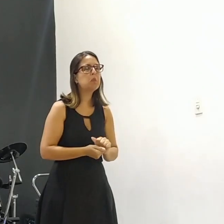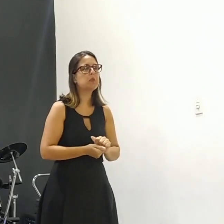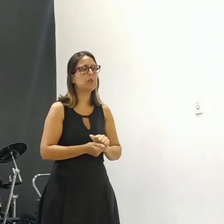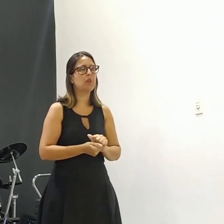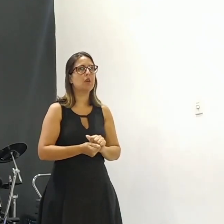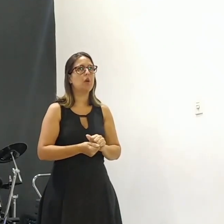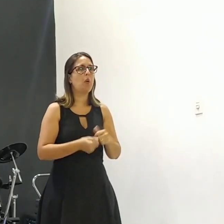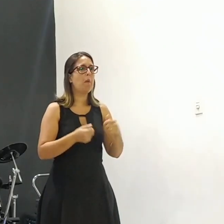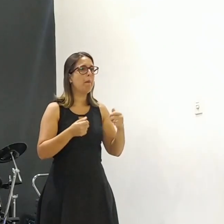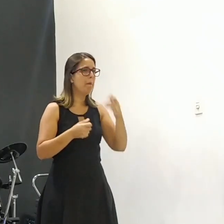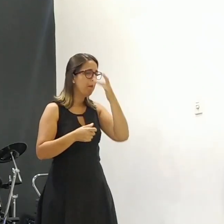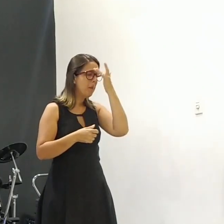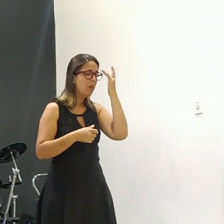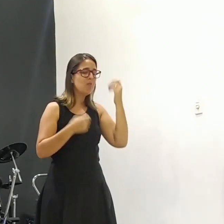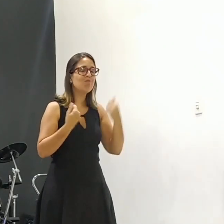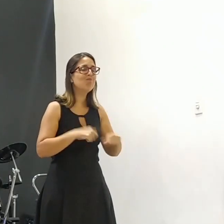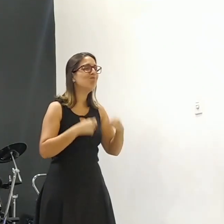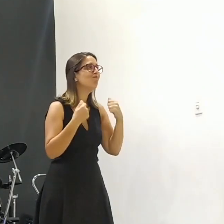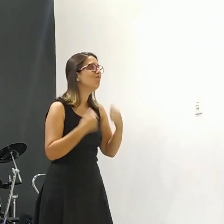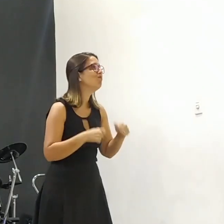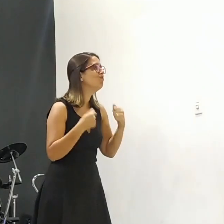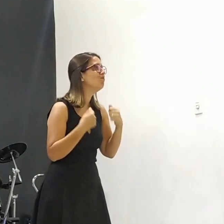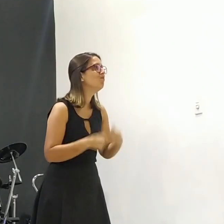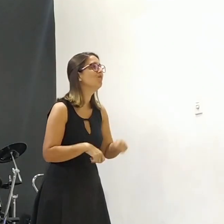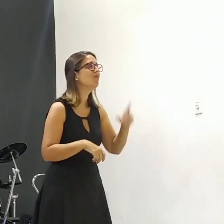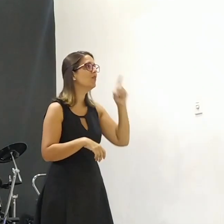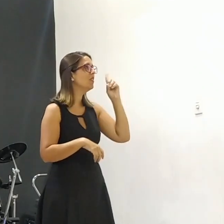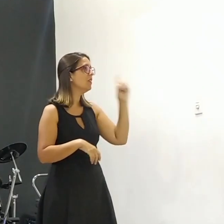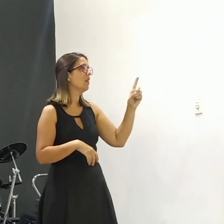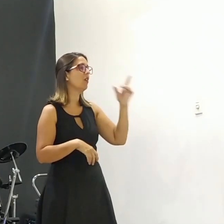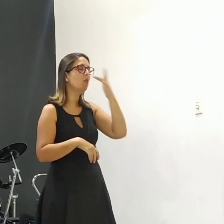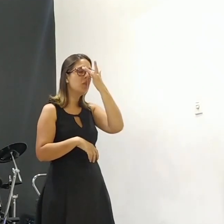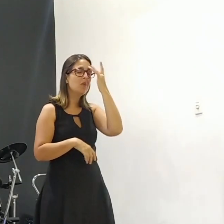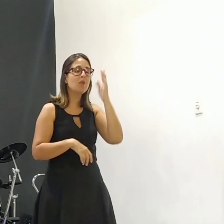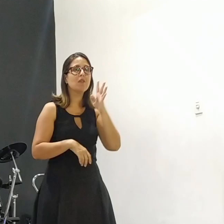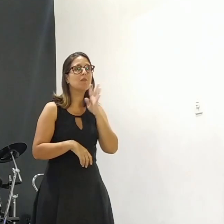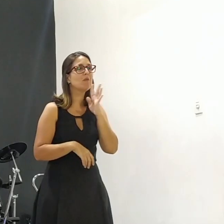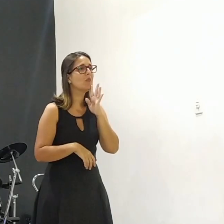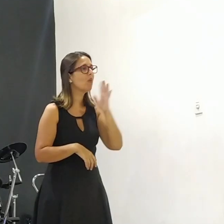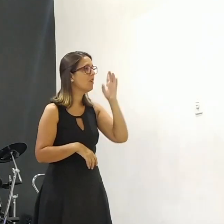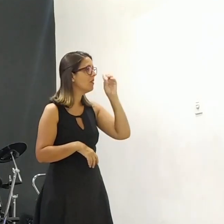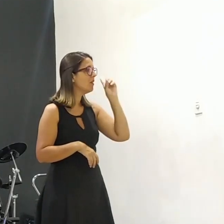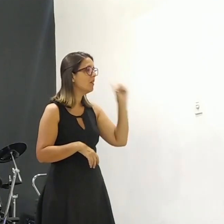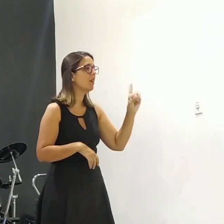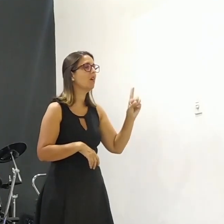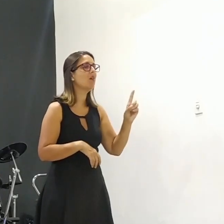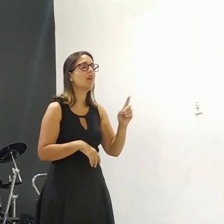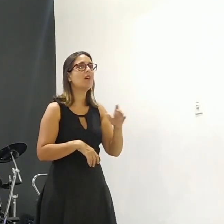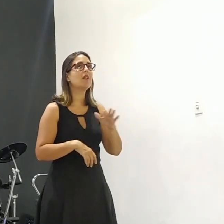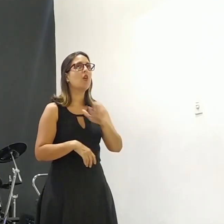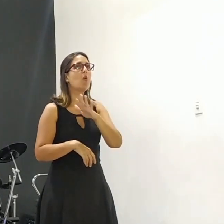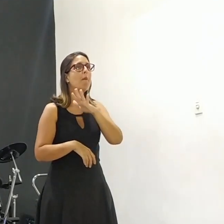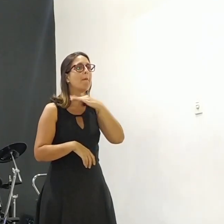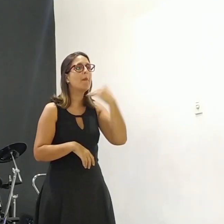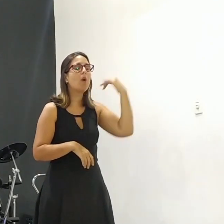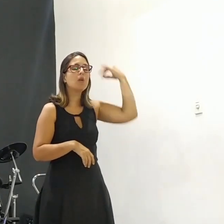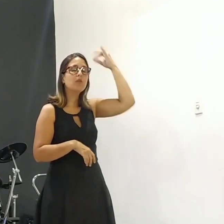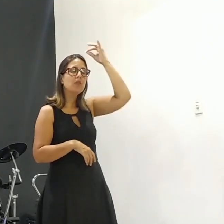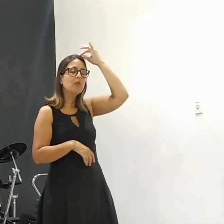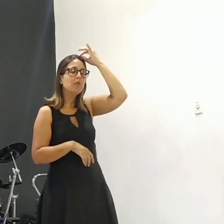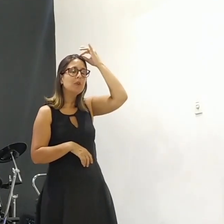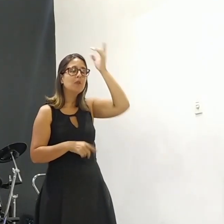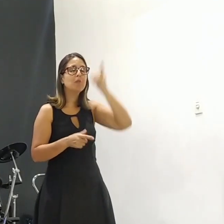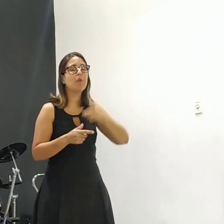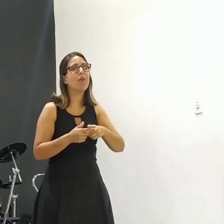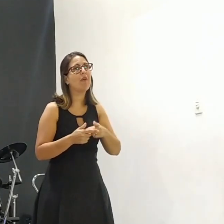de Deus, gente que não conhece Deus, gente que está morrendo porque não conhece a palavra,